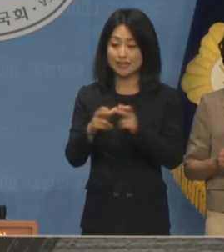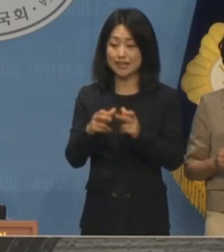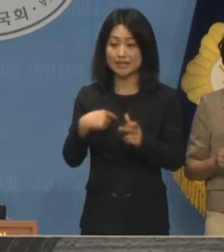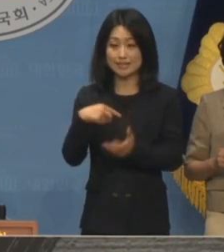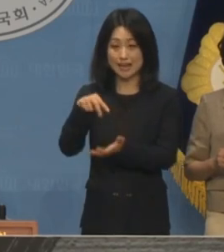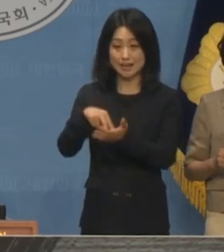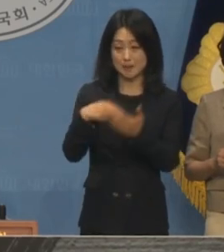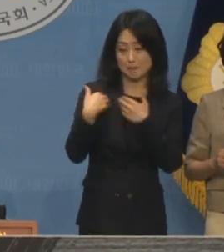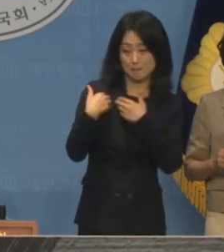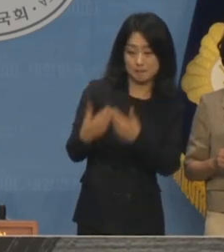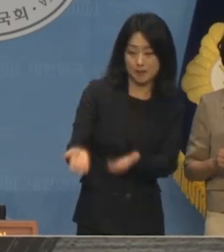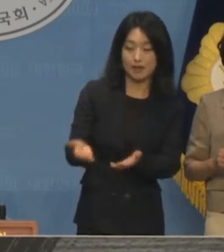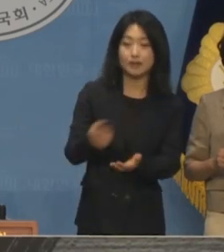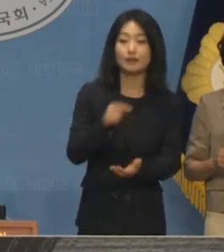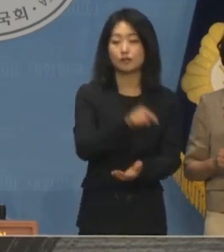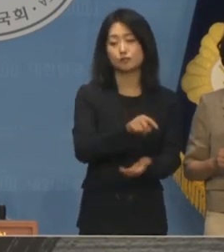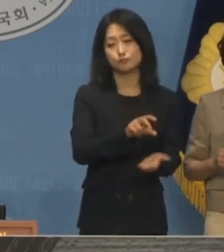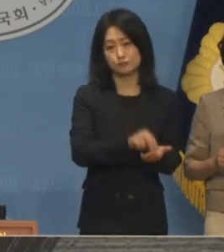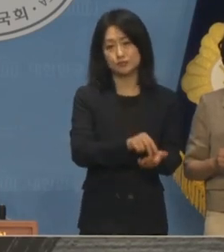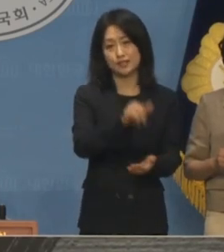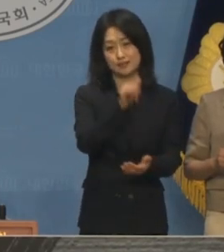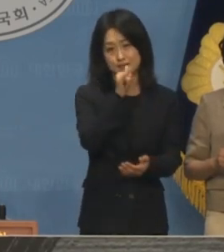있는 제도이고 정책입니다.